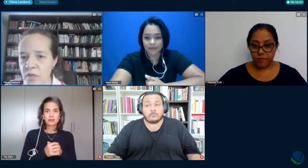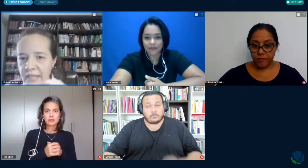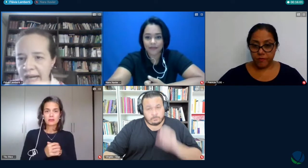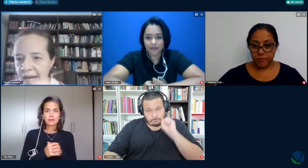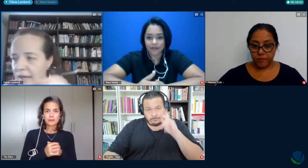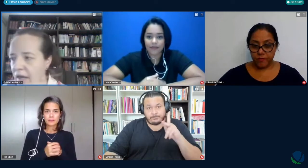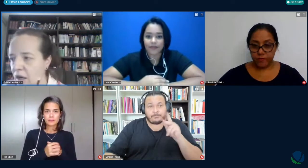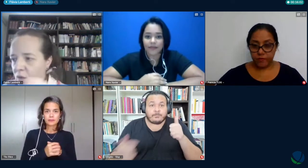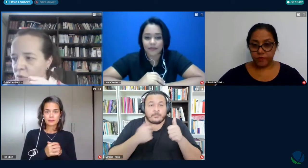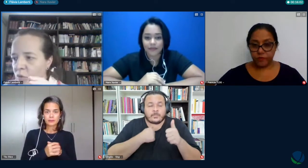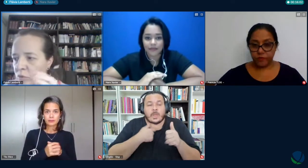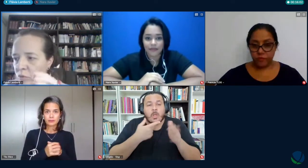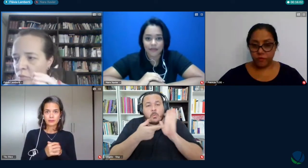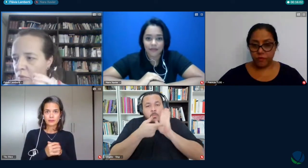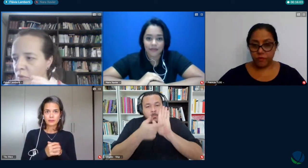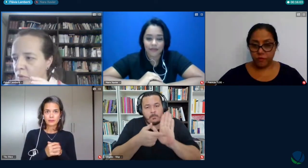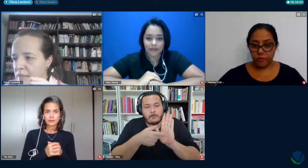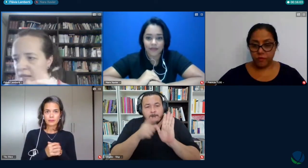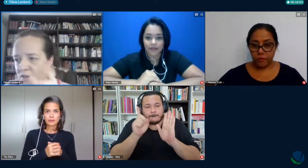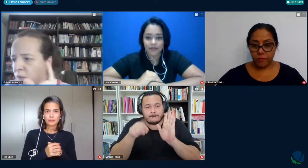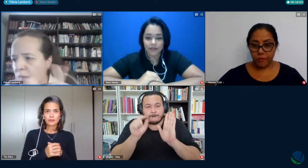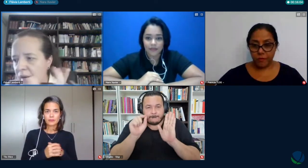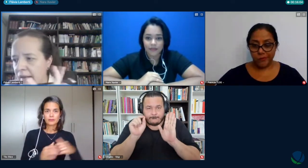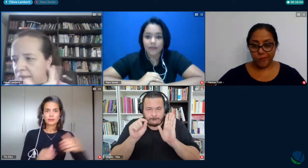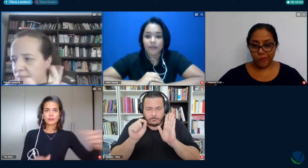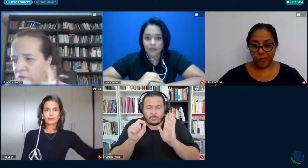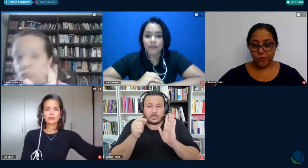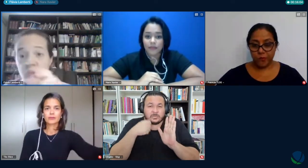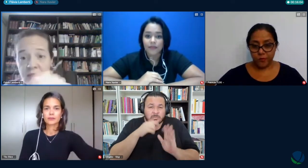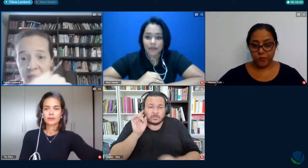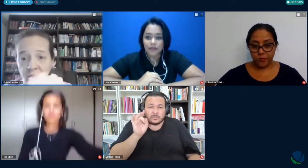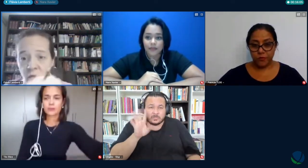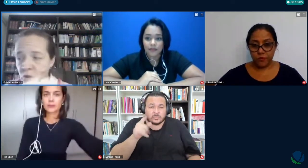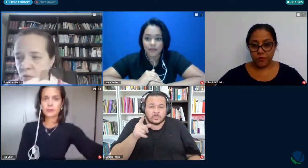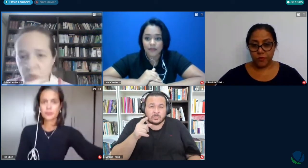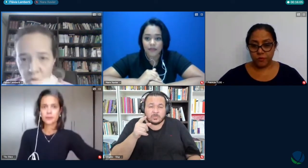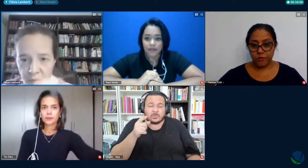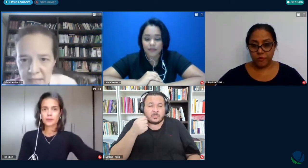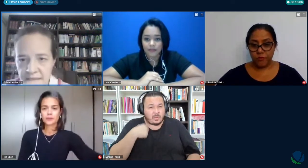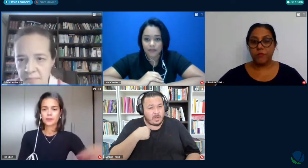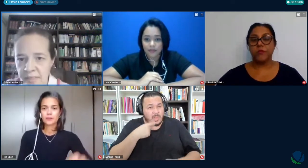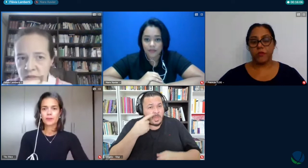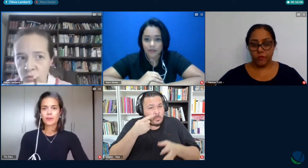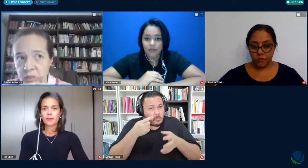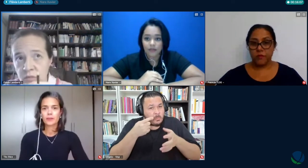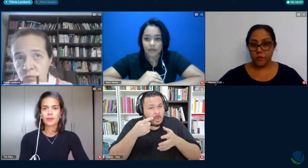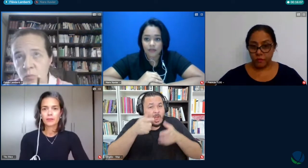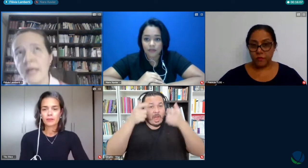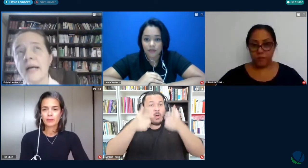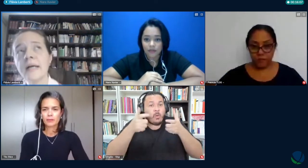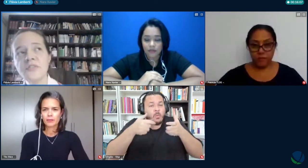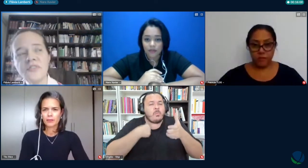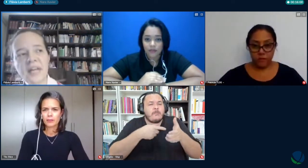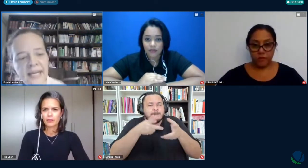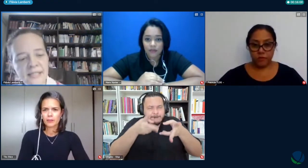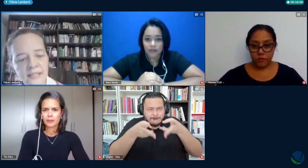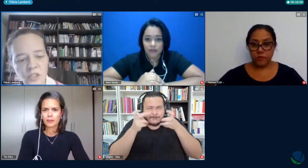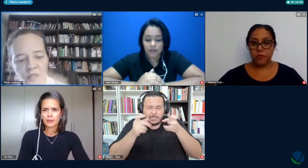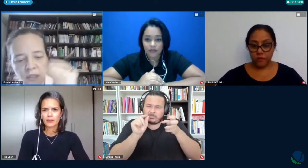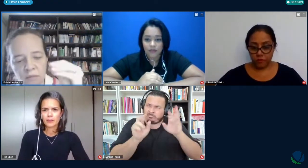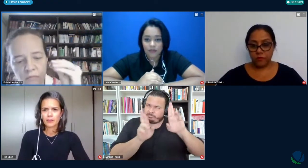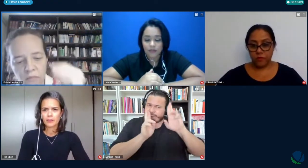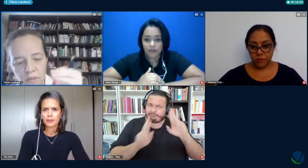te mostrar no assim, é só uma... Eu vou te mostrar onde eu percebi assim, uma